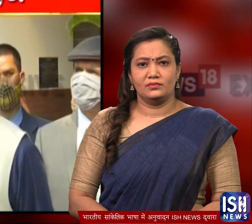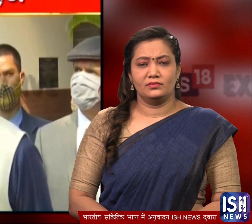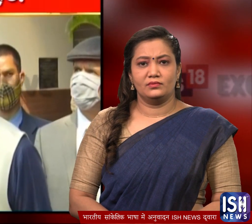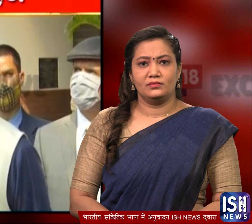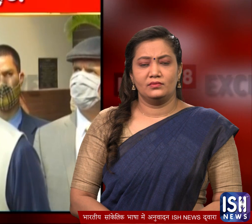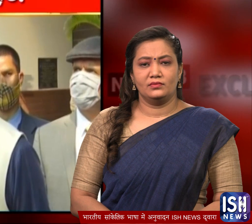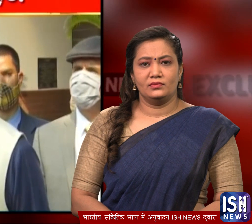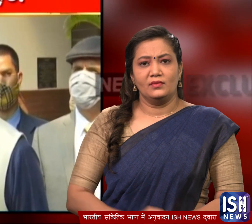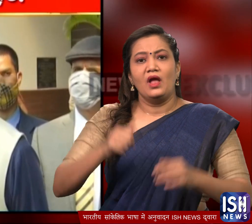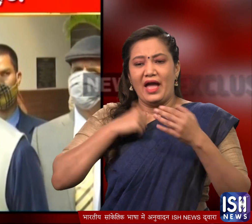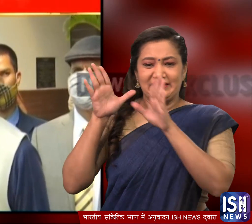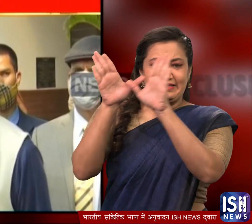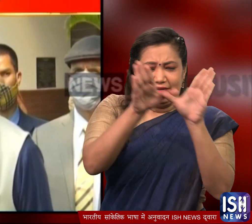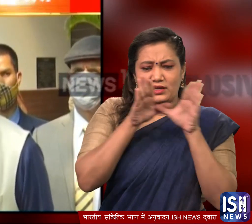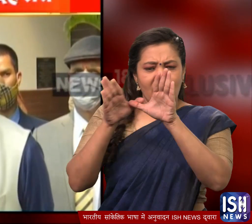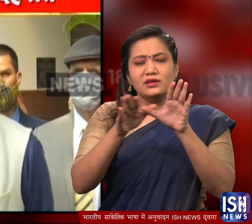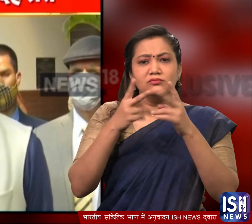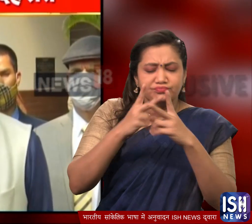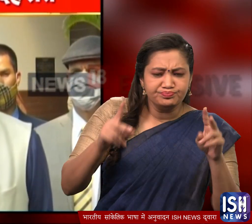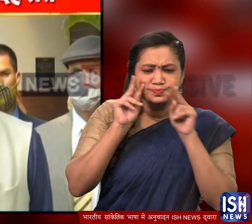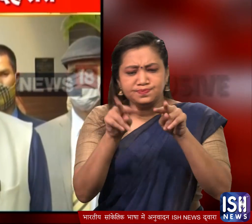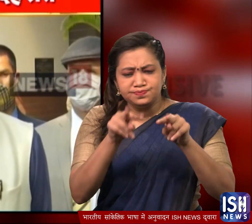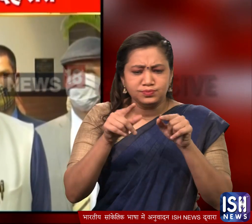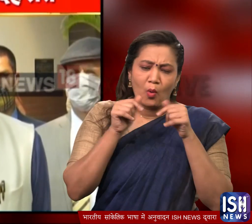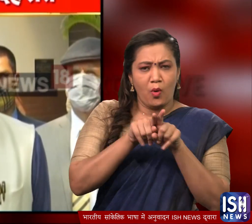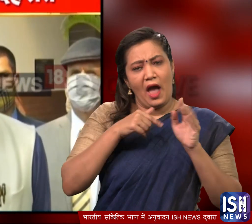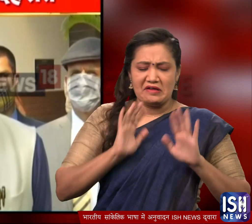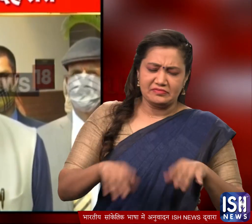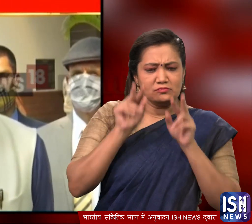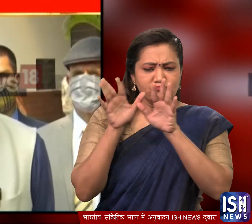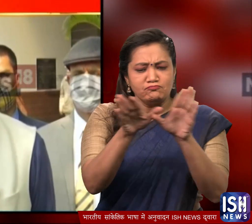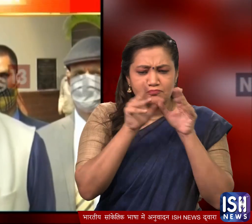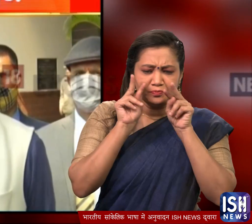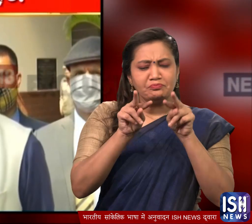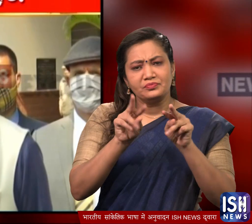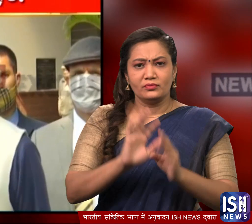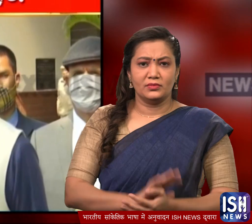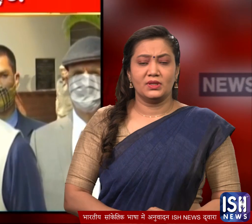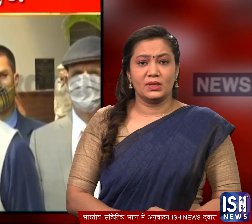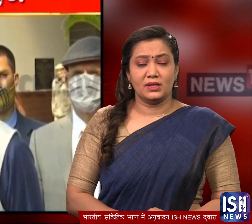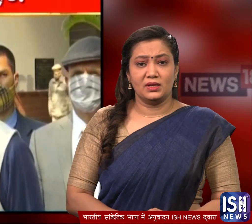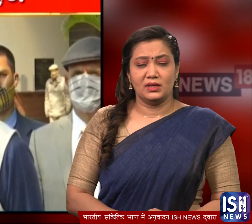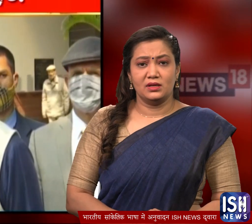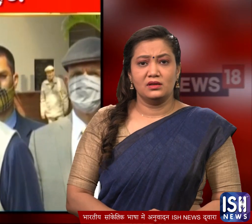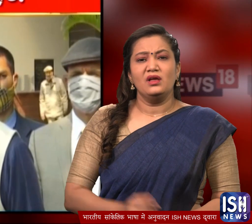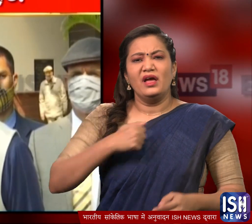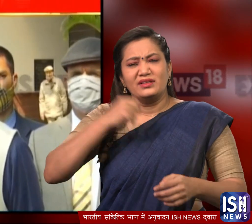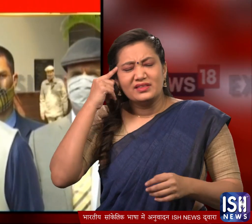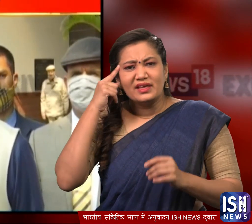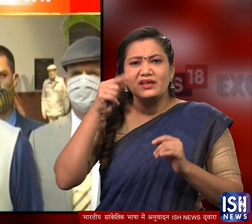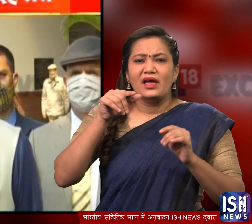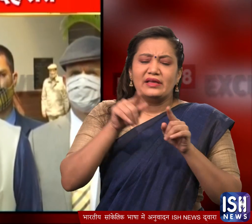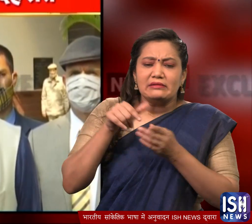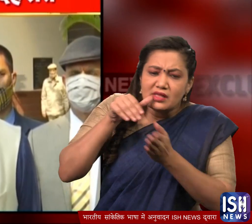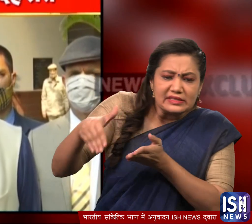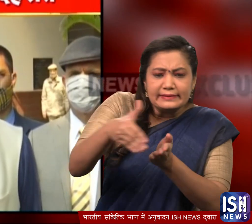तरह हमारे सैटेलाइट के माध्यम से उस पर निगाह रखे हुए हैं और मैं समझता हूं कि अभी